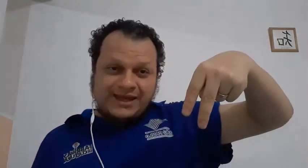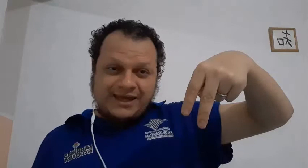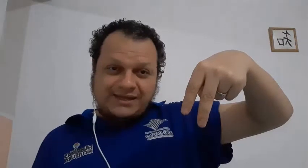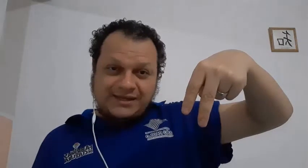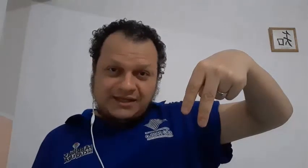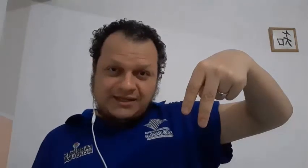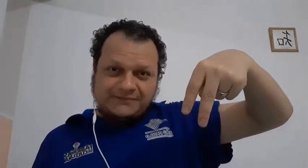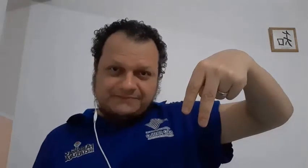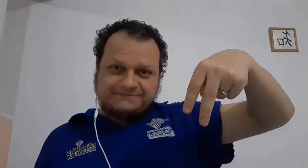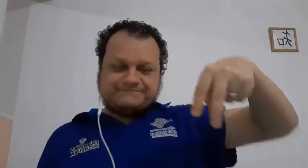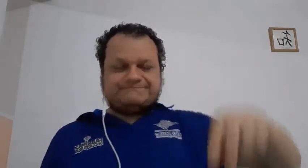N.